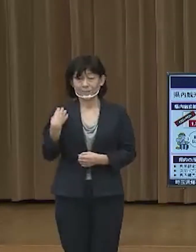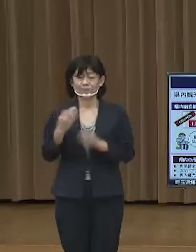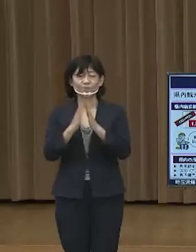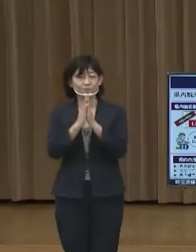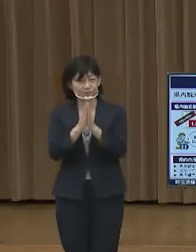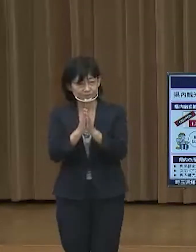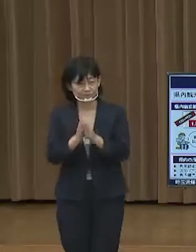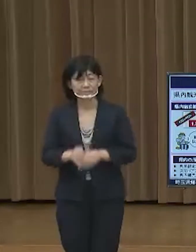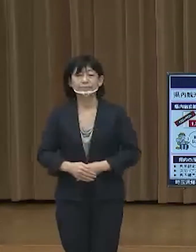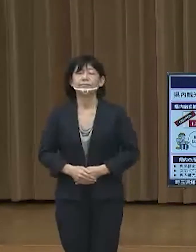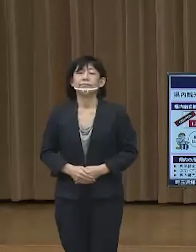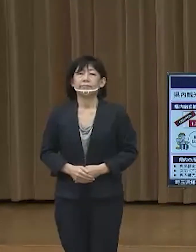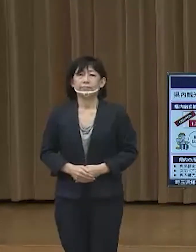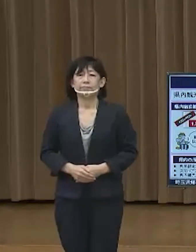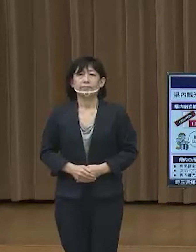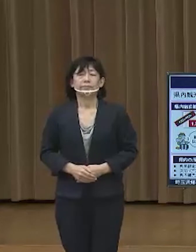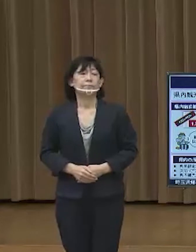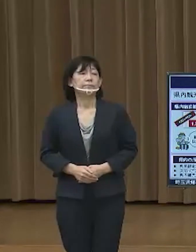します。